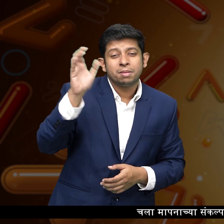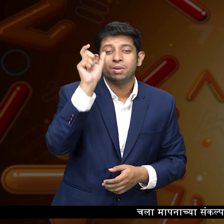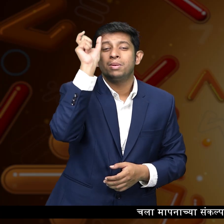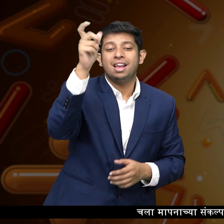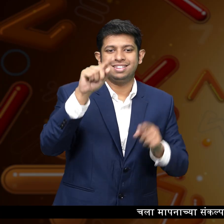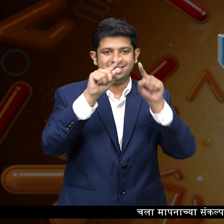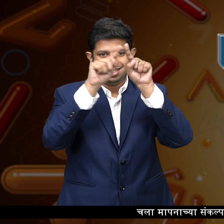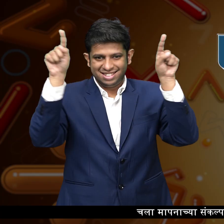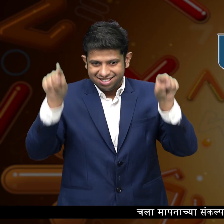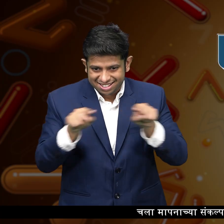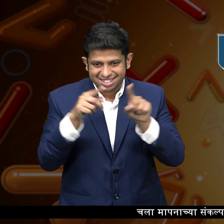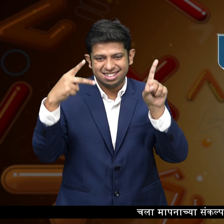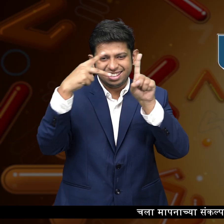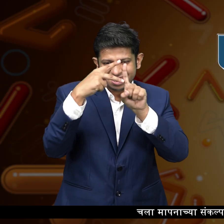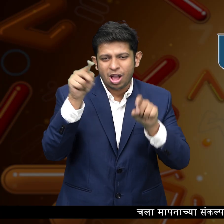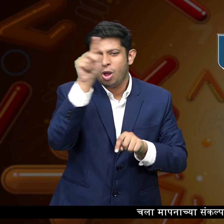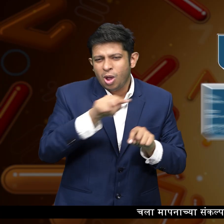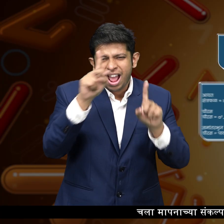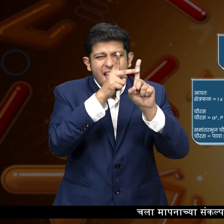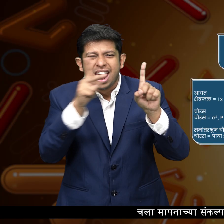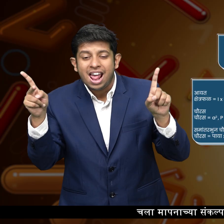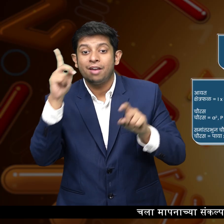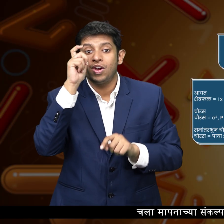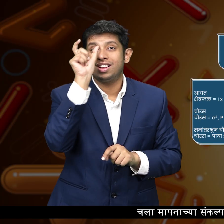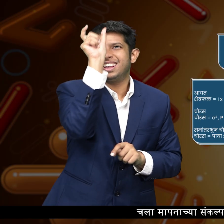चला, मापनाच्या संकल्पना नकाशाचे निरीक्षण करूया.